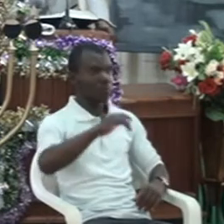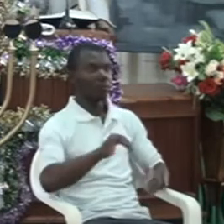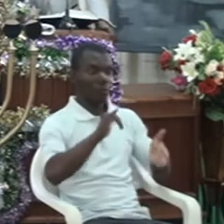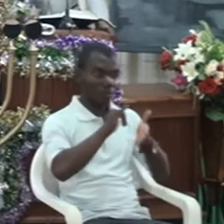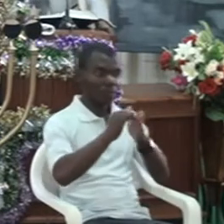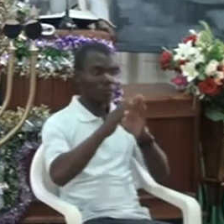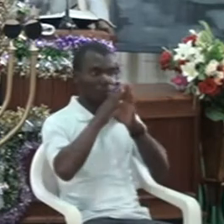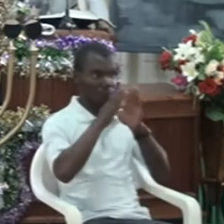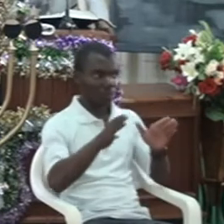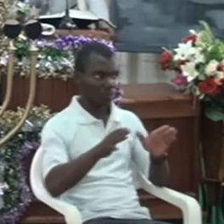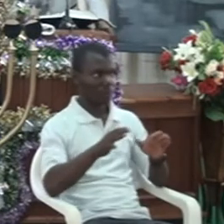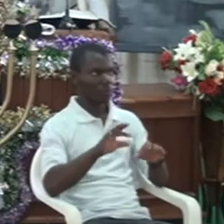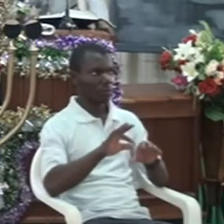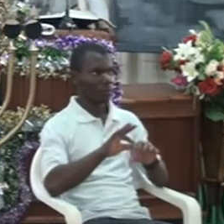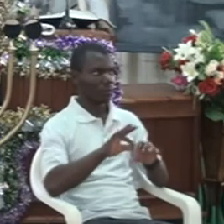ro